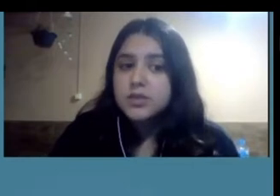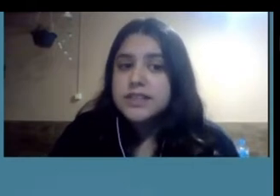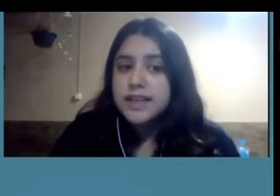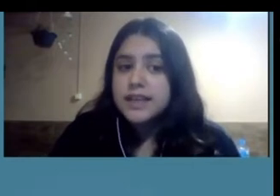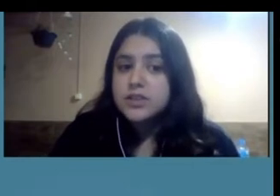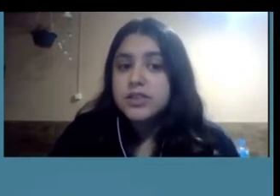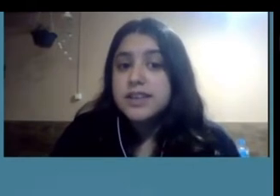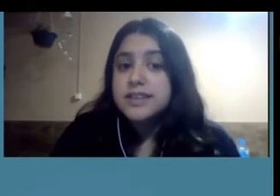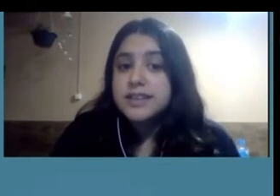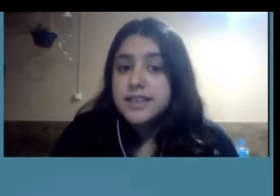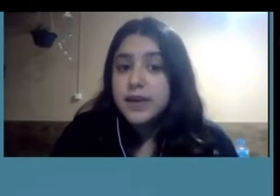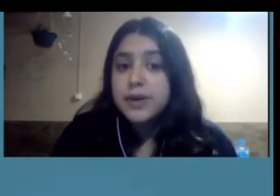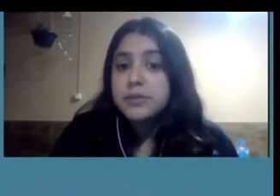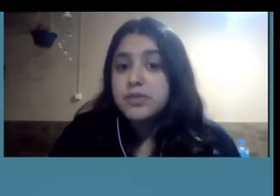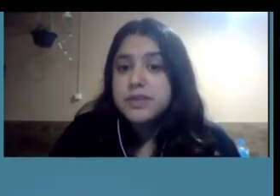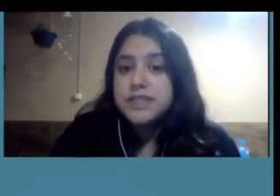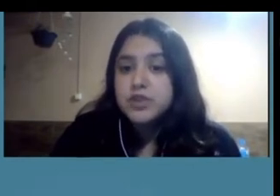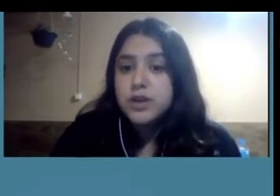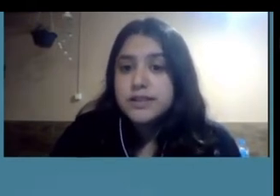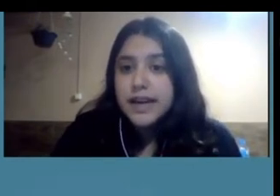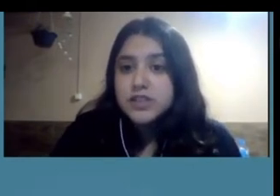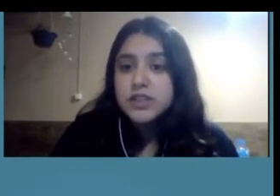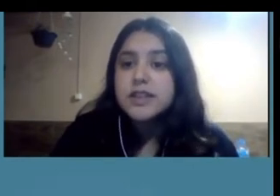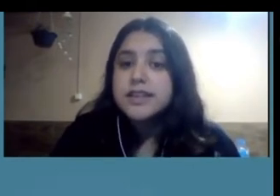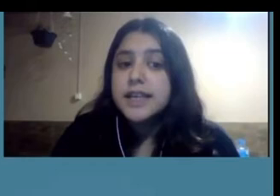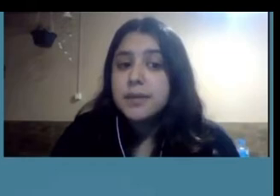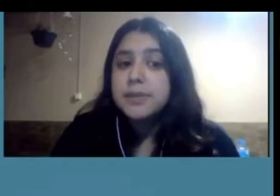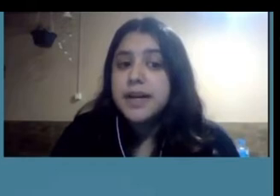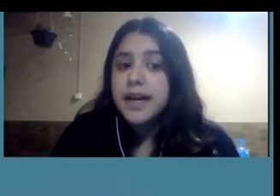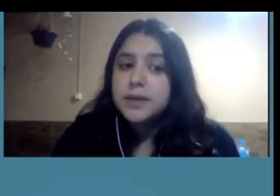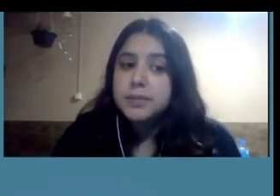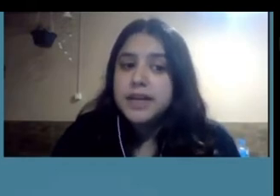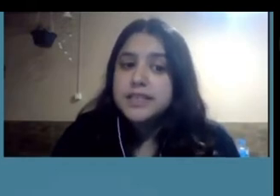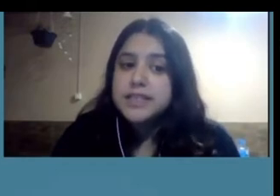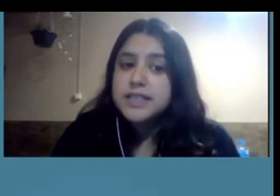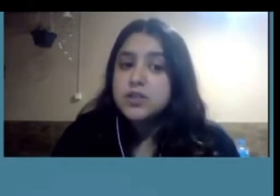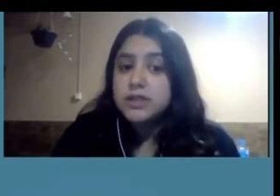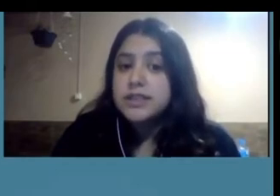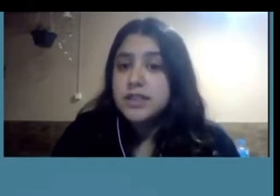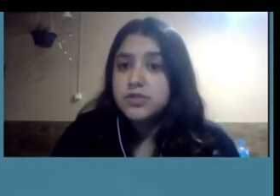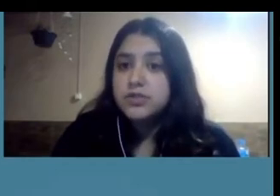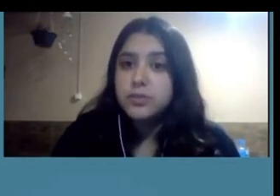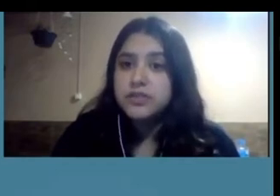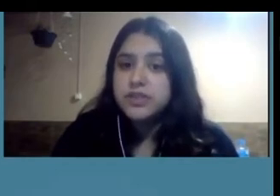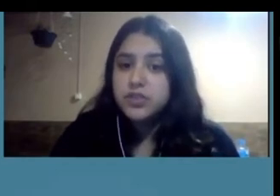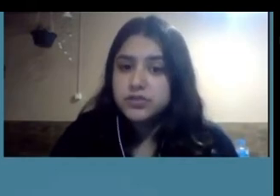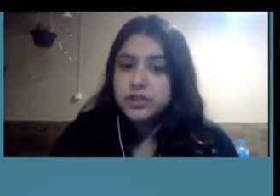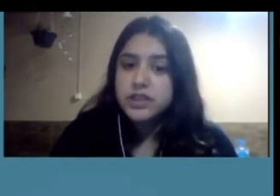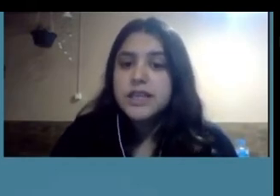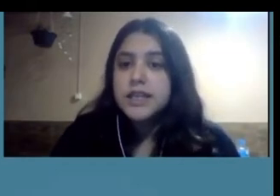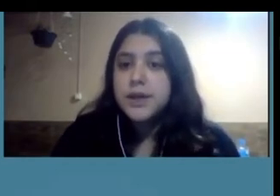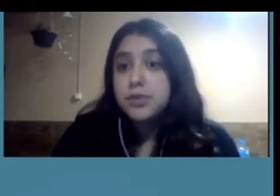ter o acesso ao que é necessário para uma formação de qualidade que irá prepará-la para exercer a sua cidadania de forma